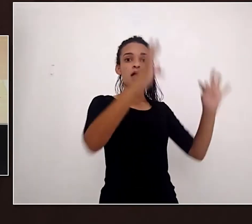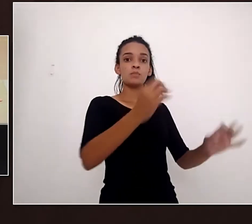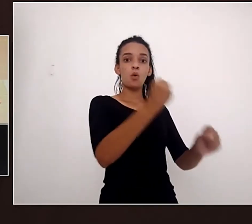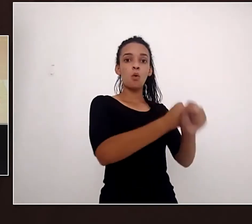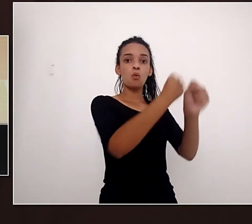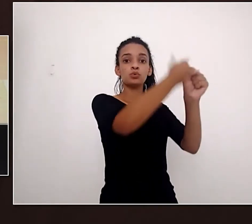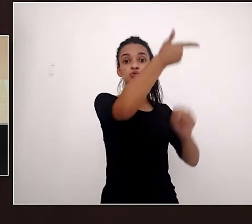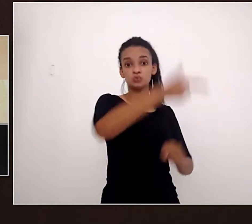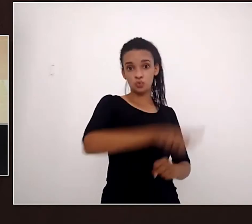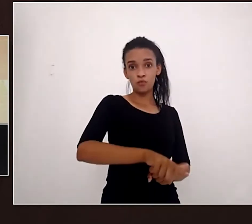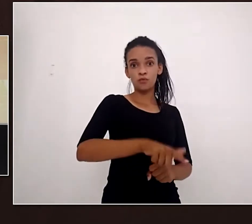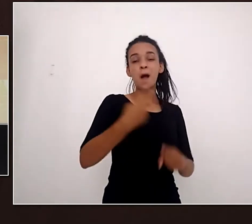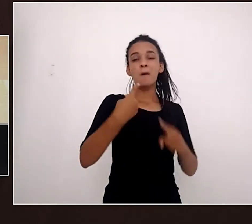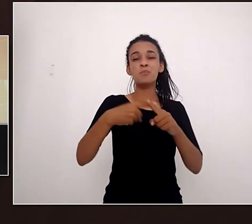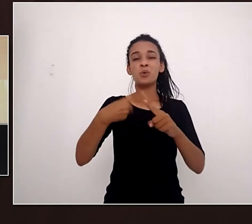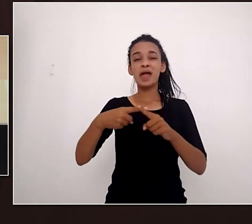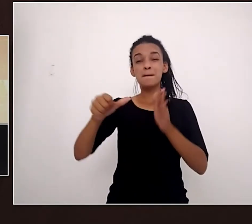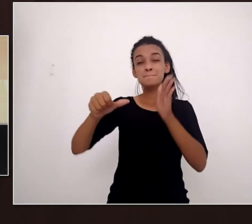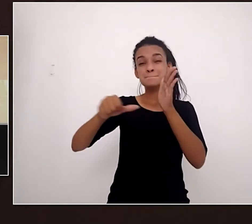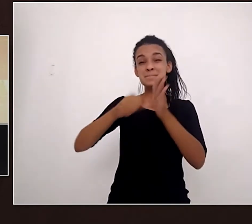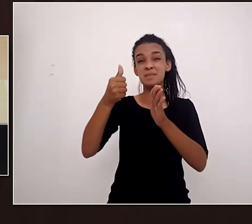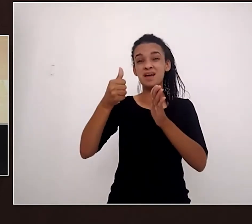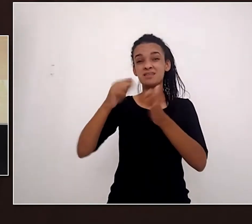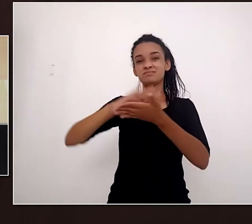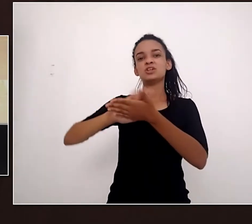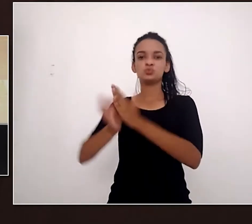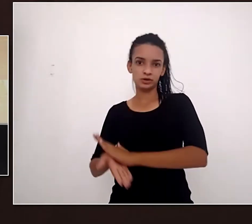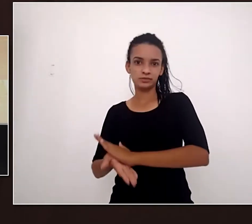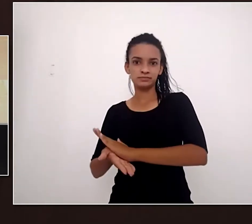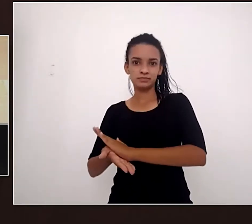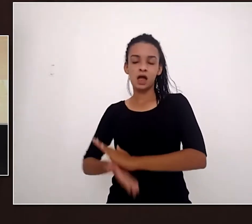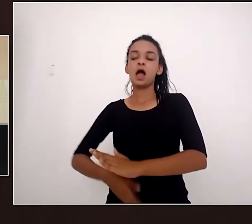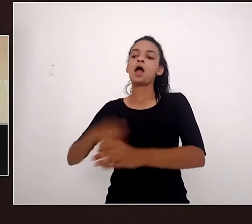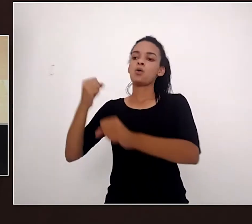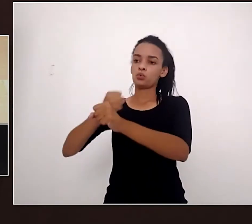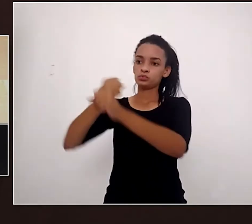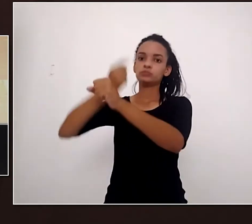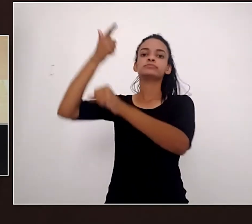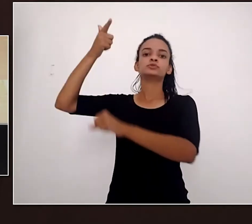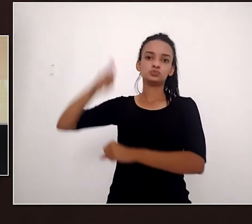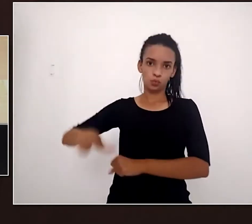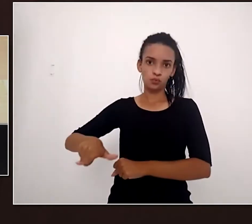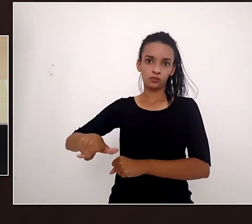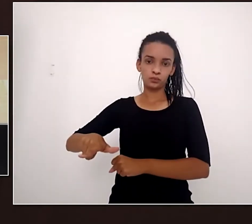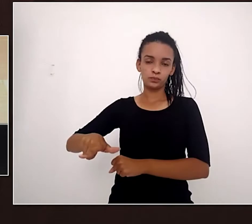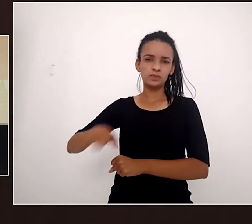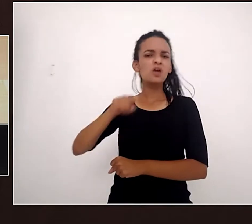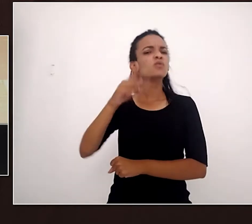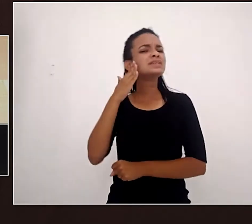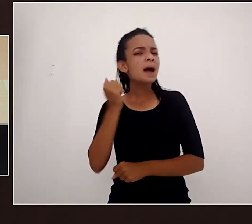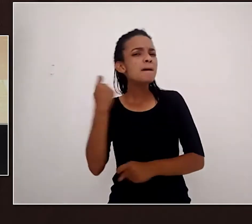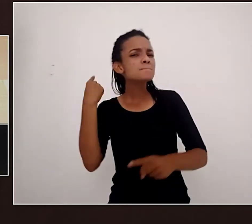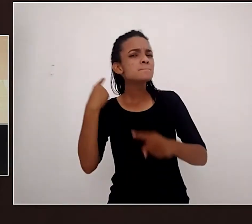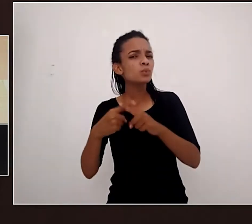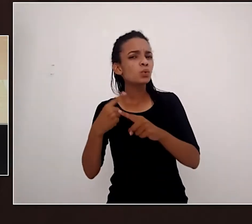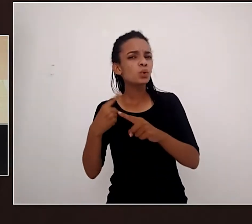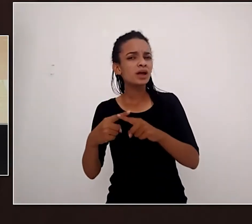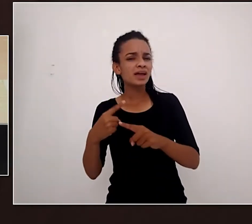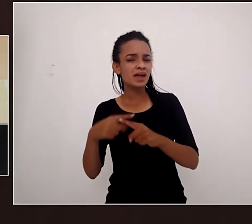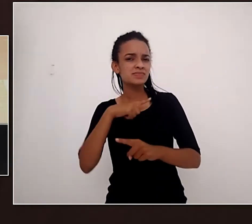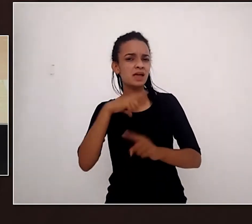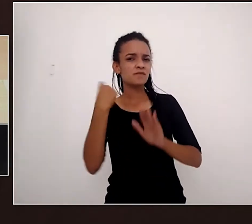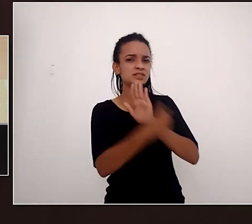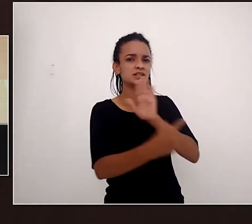foi destruído, vocês lembram, pela Babilônia? Então foram reconstruídos. Você sabe por que tem um versículo que fala,